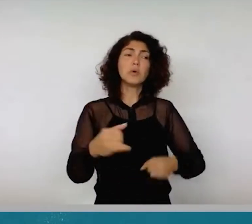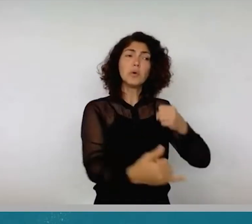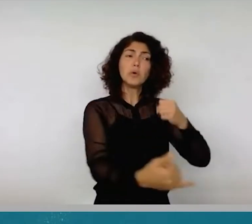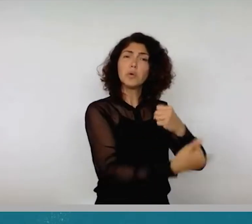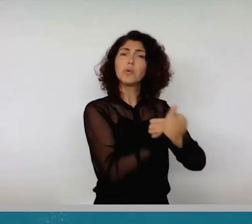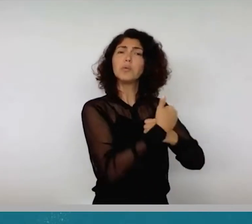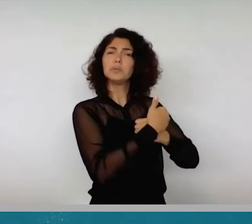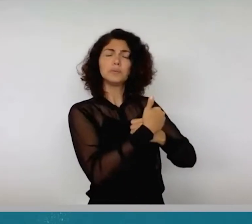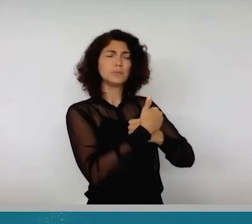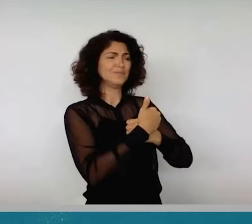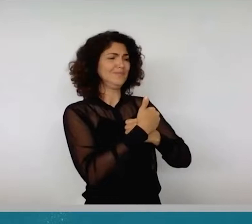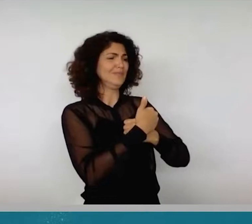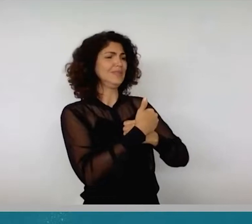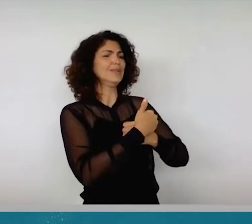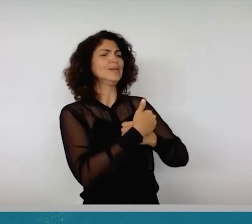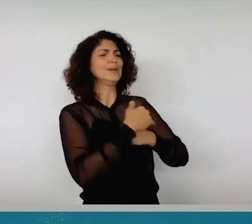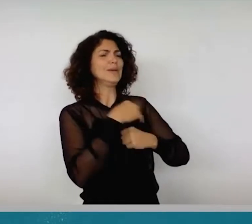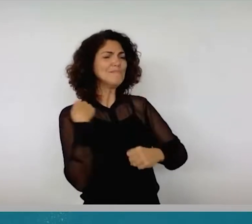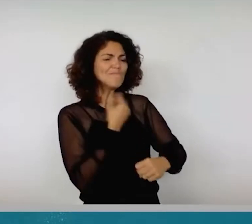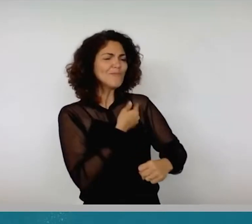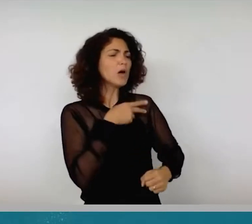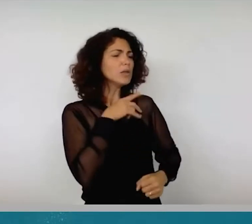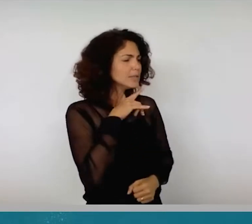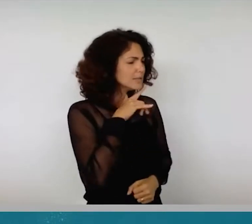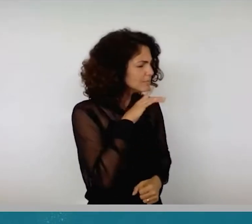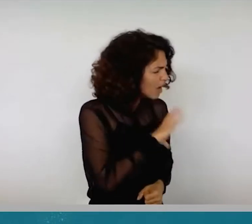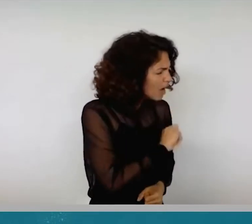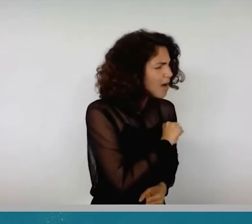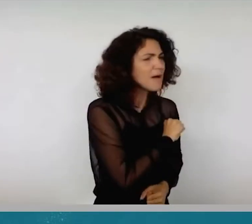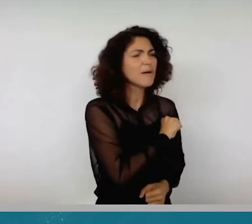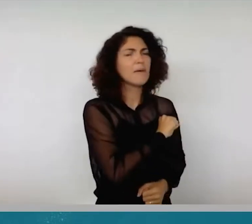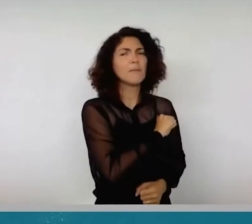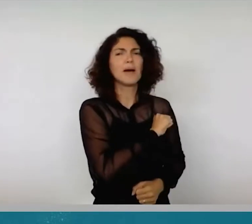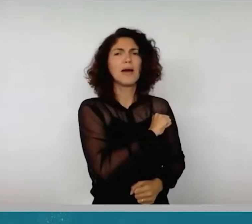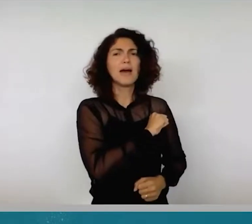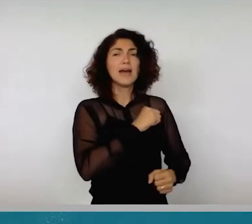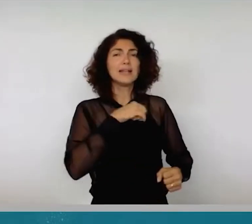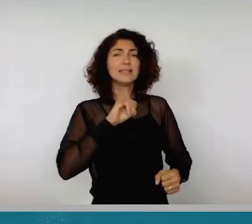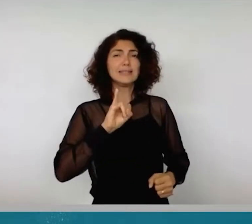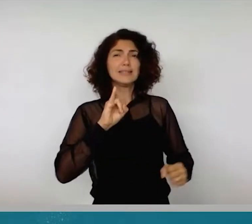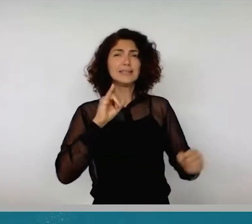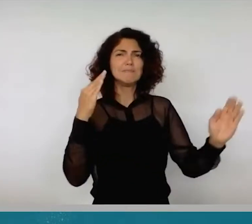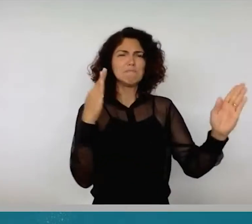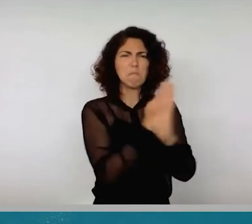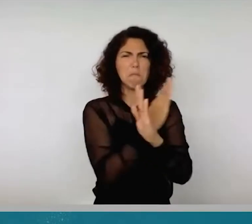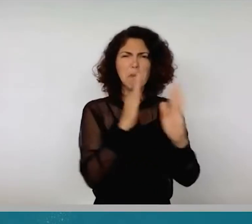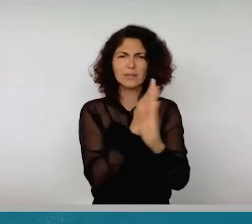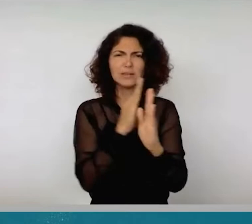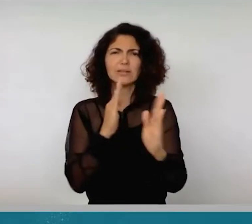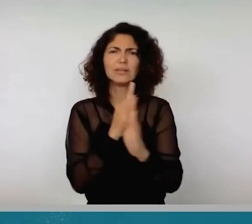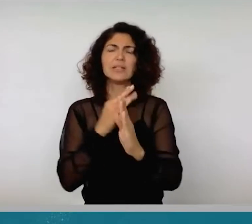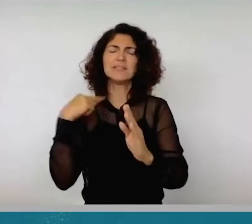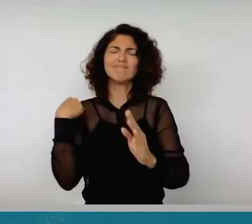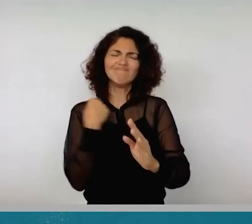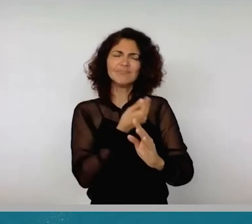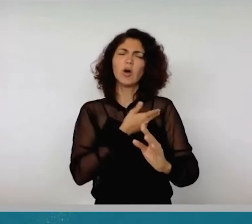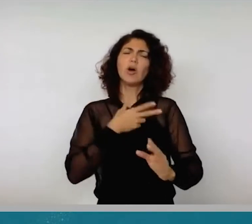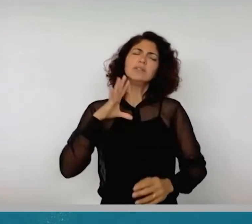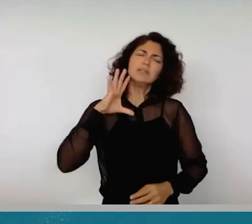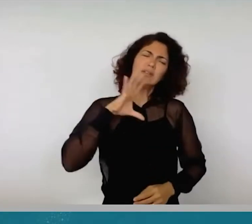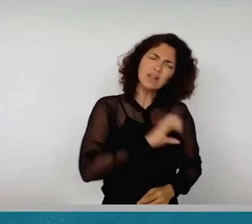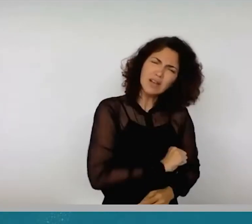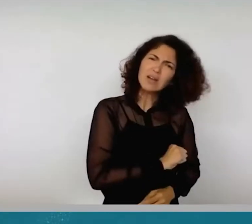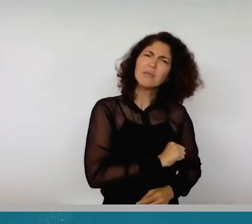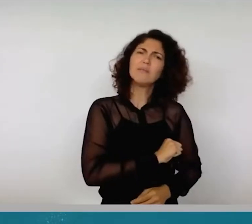orai pelos que vos perseguem, para que vos torneis filhos do vosso Pai Celeste, porque Ele faz nascer o seu